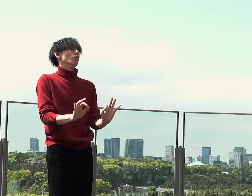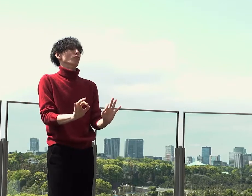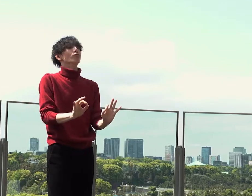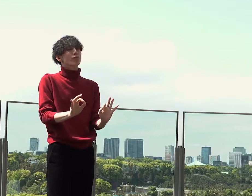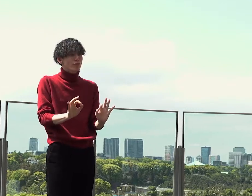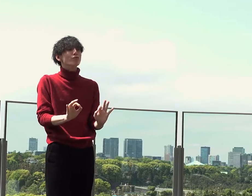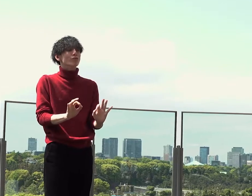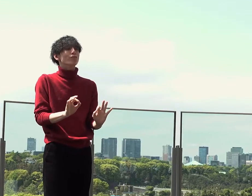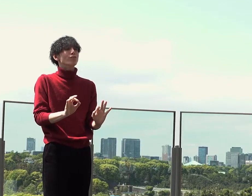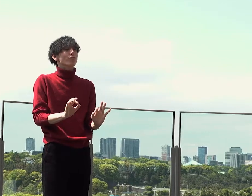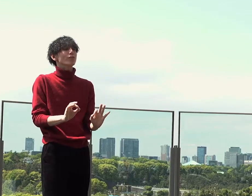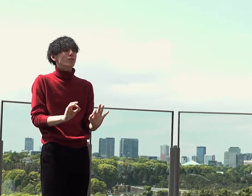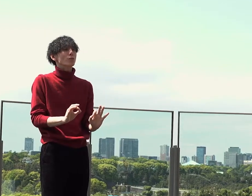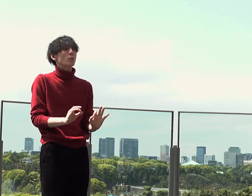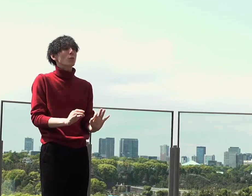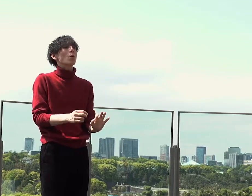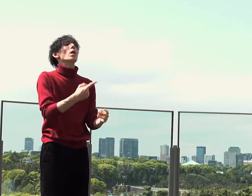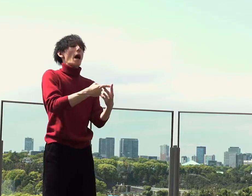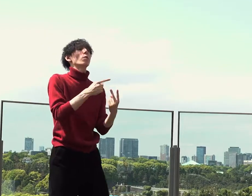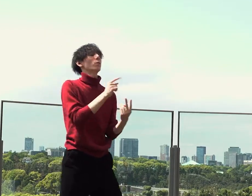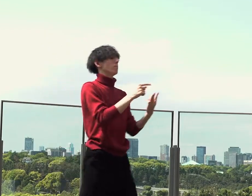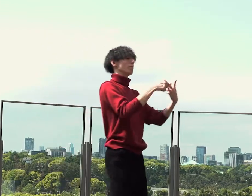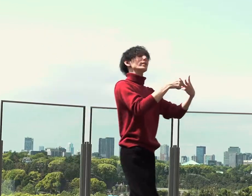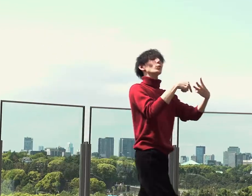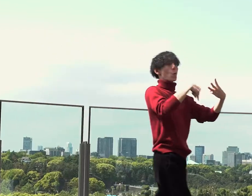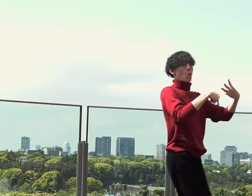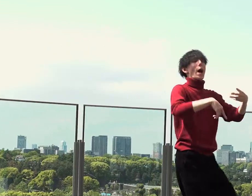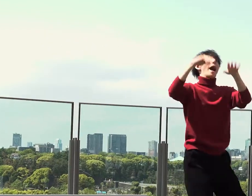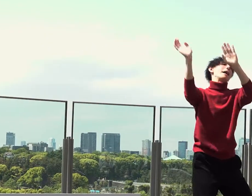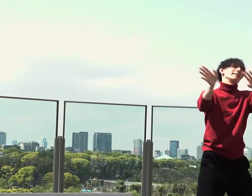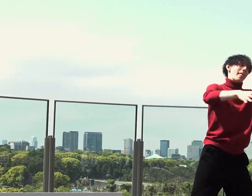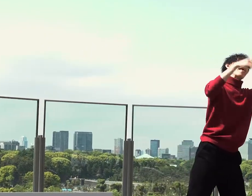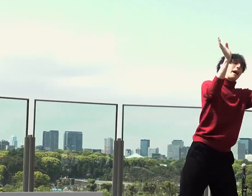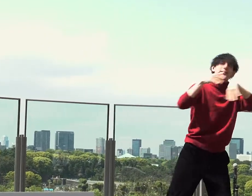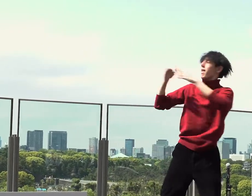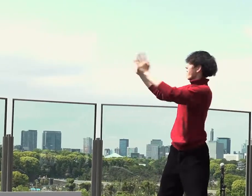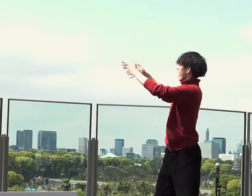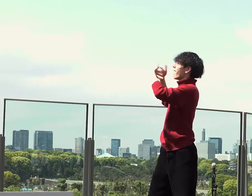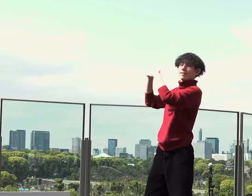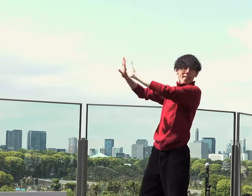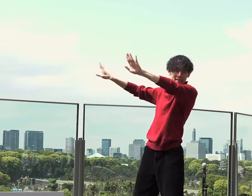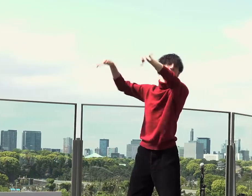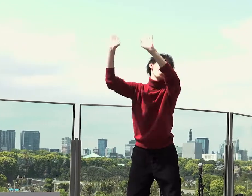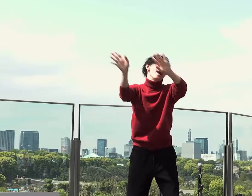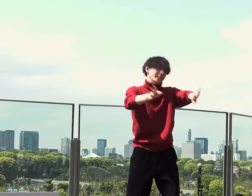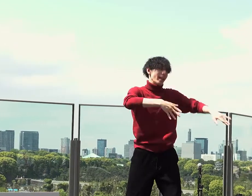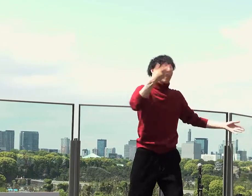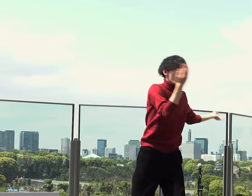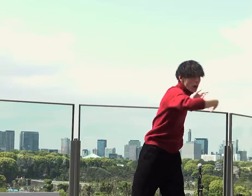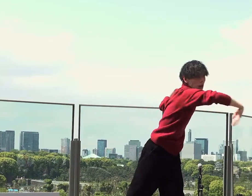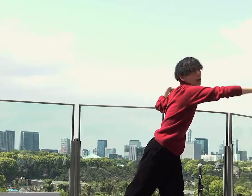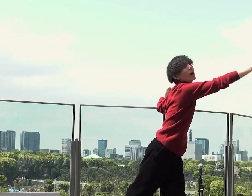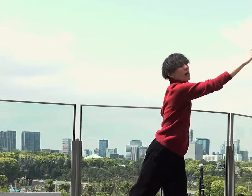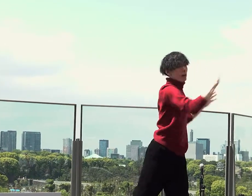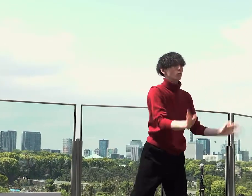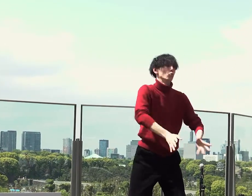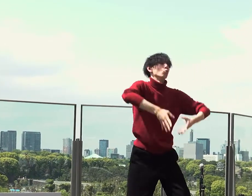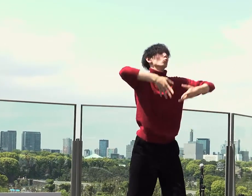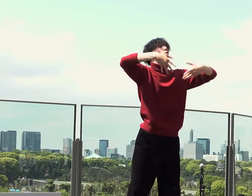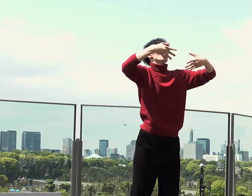こういうふうにリズムをつかむこともできるんです。と3つ目ですね。こちら風、さっきこのように風を